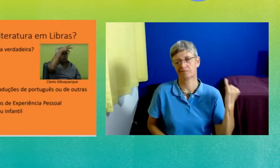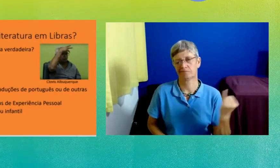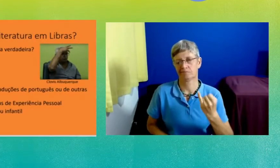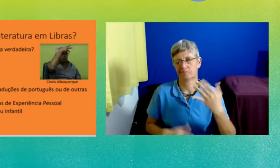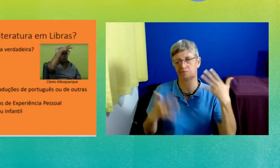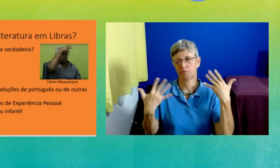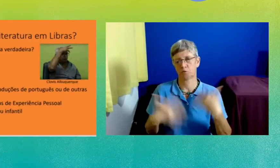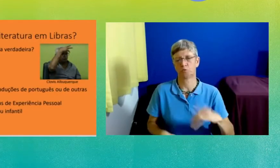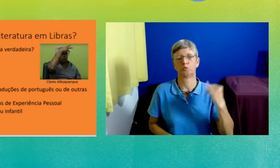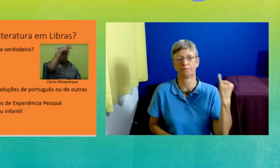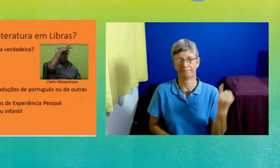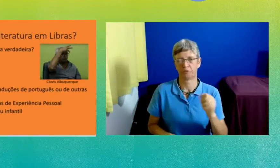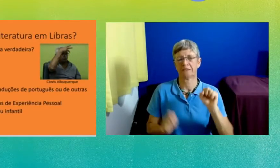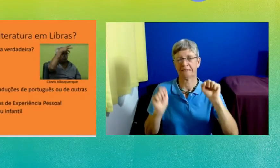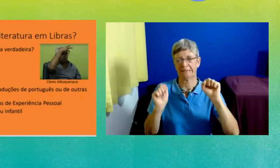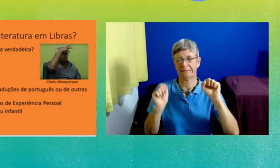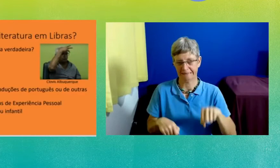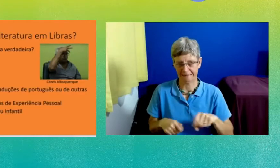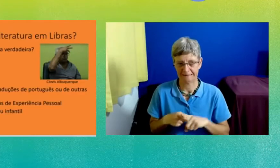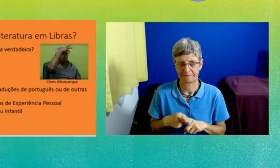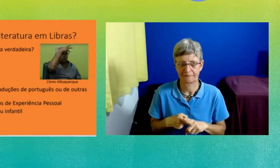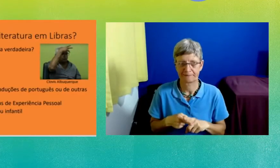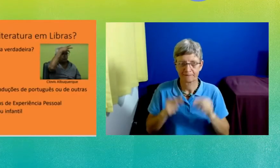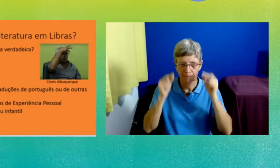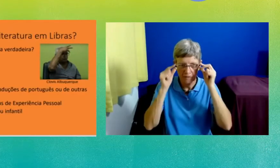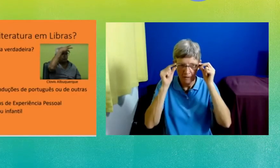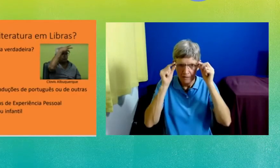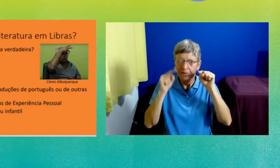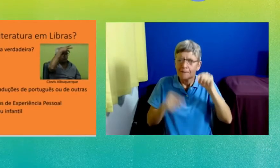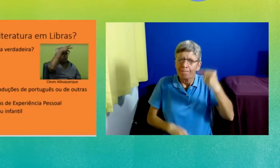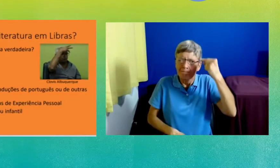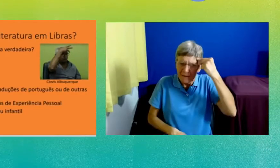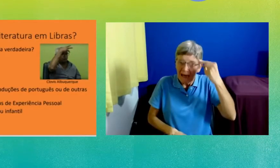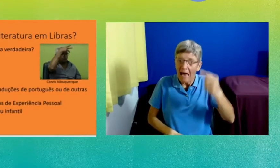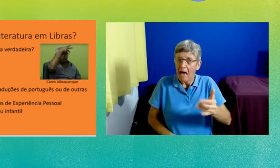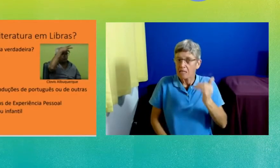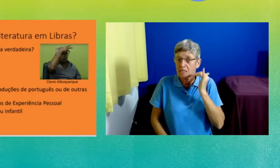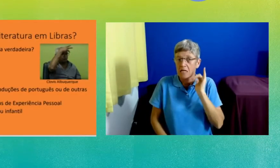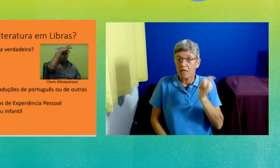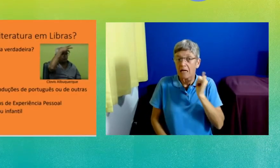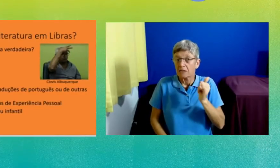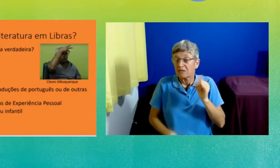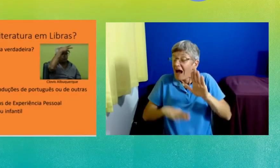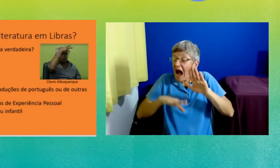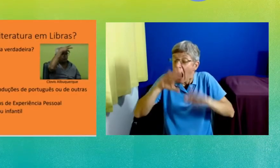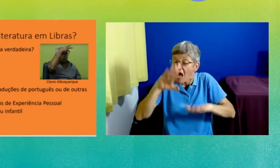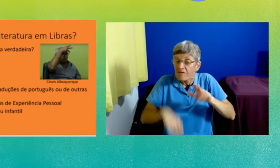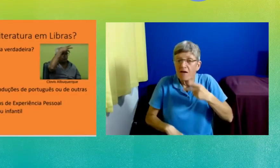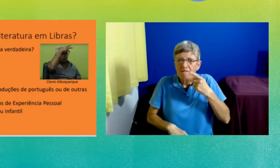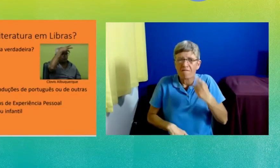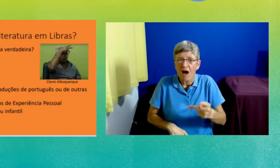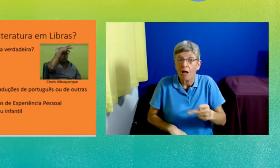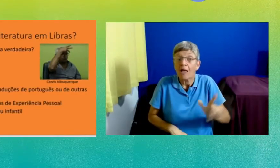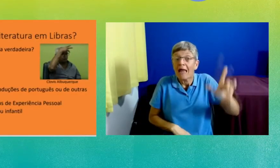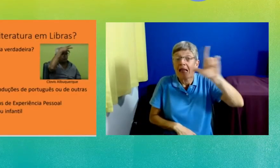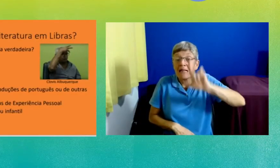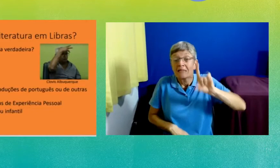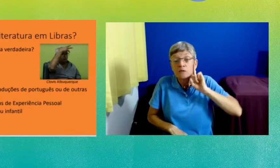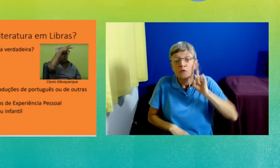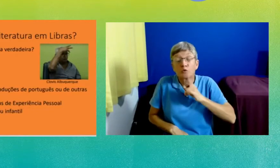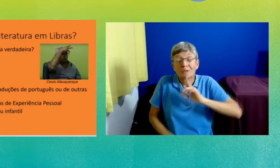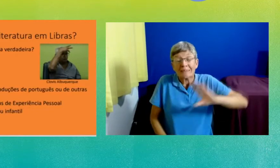como você e contam as suas experiências através da contação de histórias, isso é muito importante, tá?